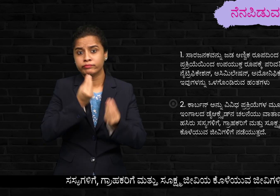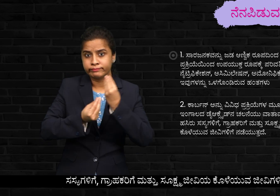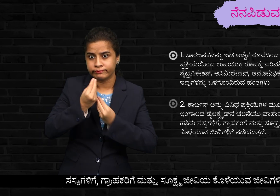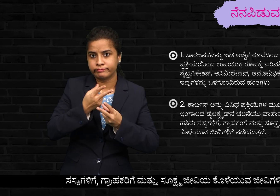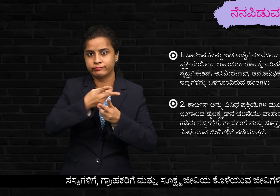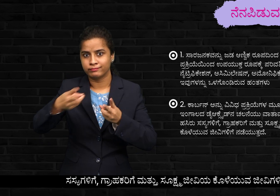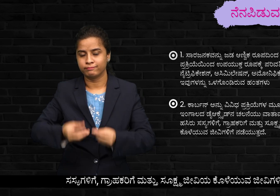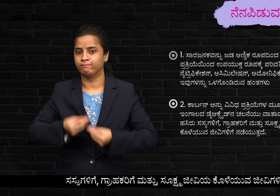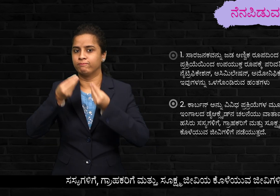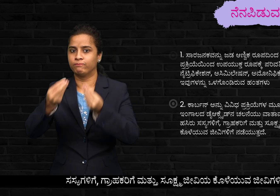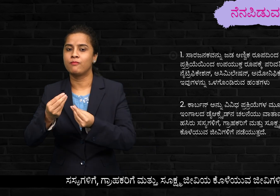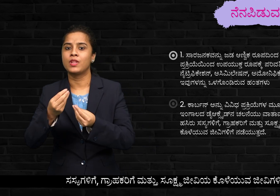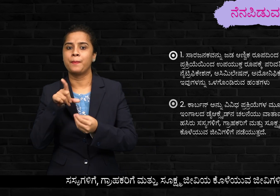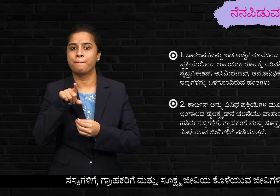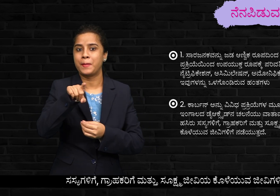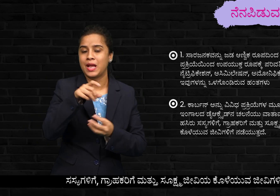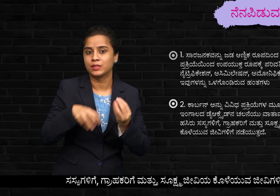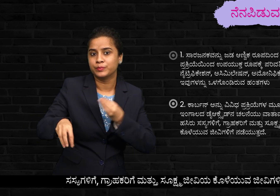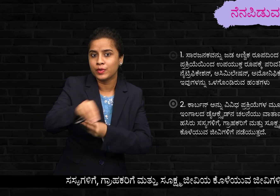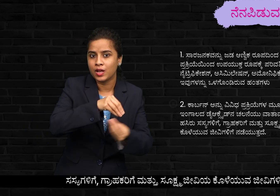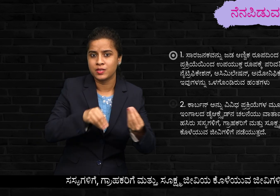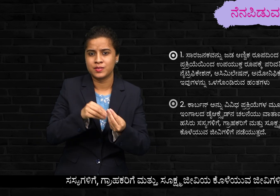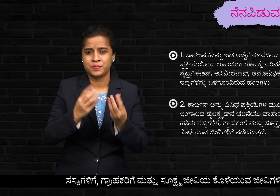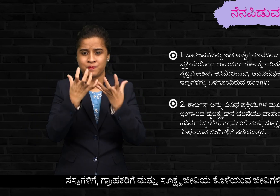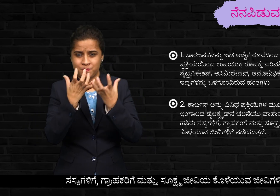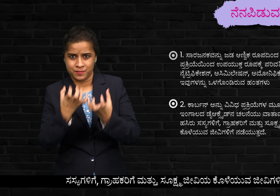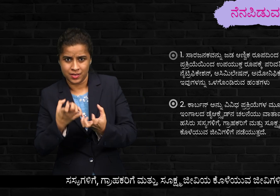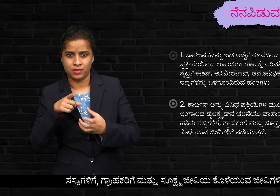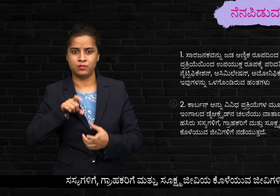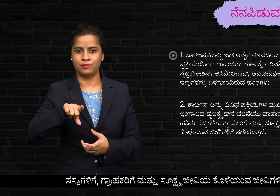ಮತ್ತು ಸೂಕ್ಷ್ಮಜೀವಿಯ ಕೊಳವೆಯು ಜೀವಿಗಳಿಗೆ ನಡೆಯುತ್ತದೆ.